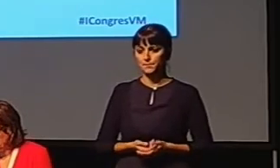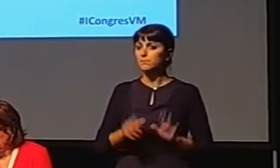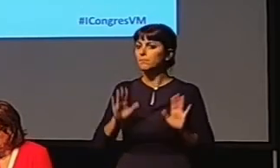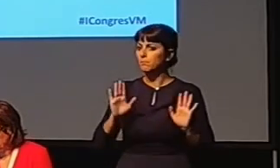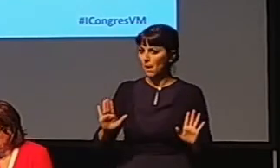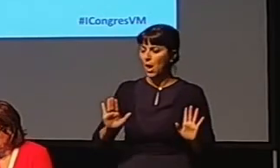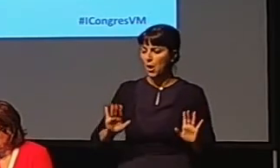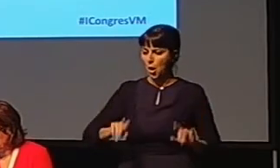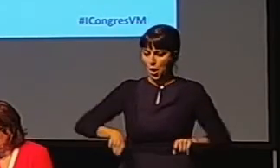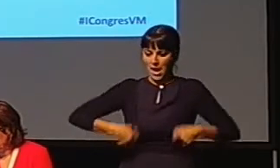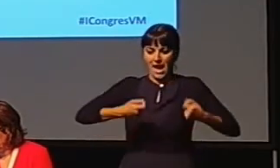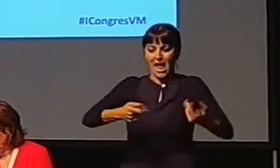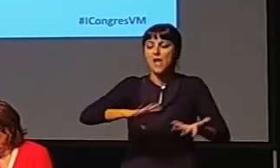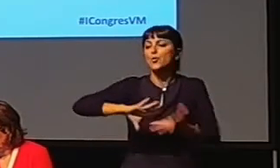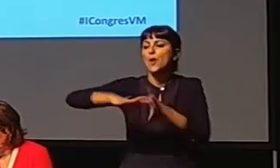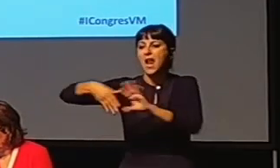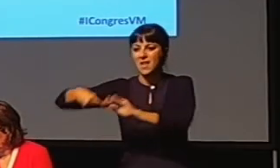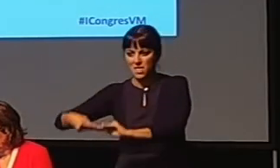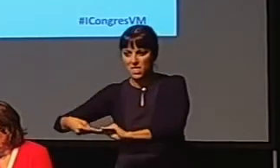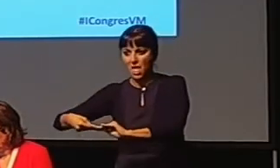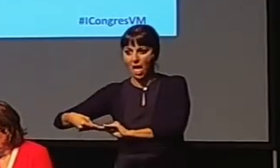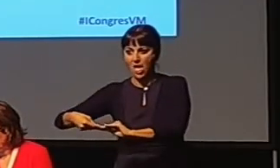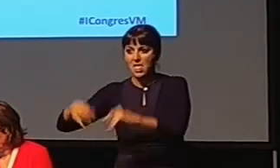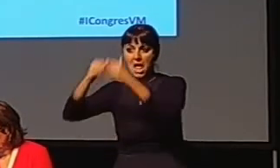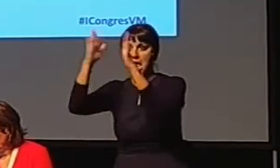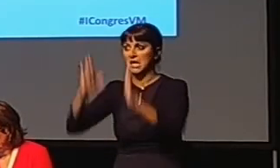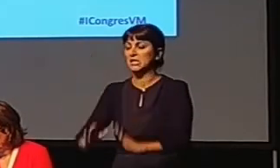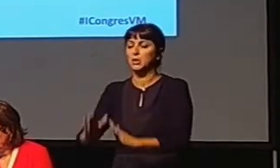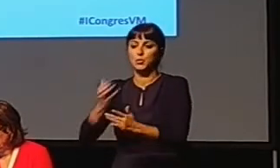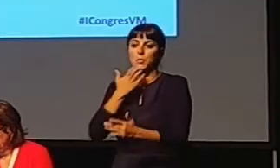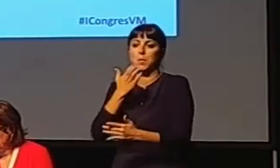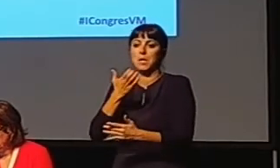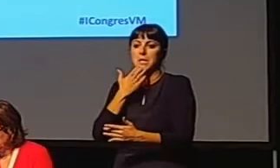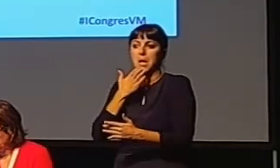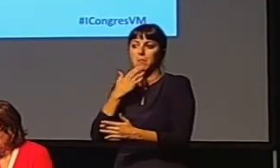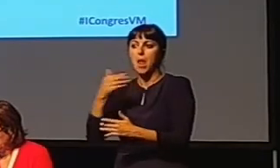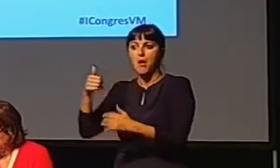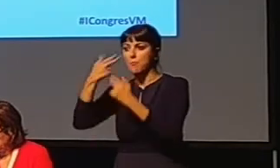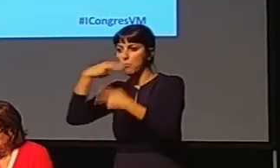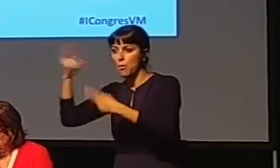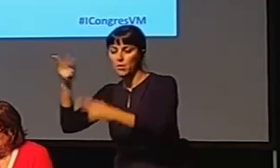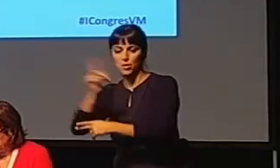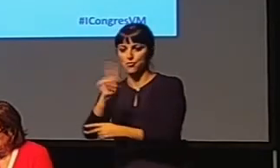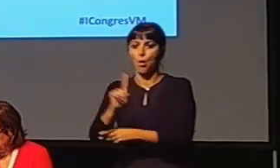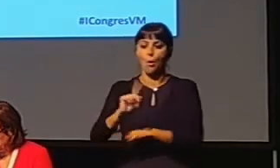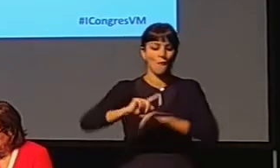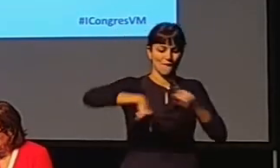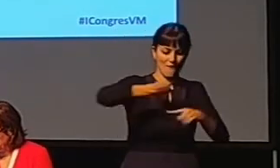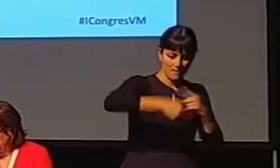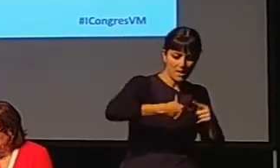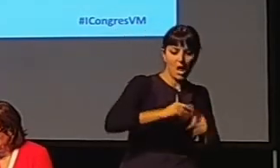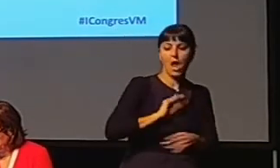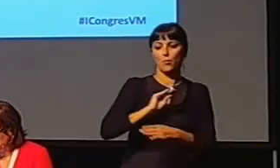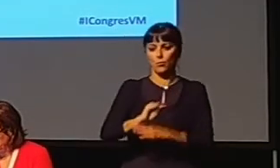des de institucions que no són properes, sinó des de les més bàsiques, la família, l'educació,